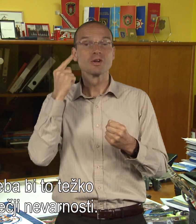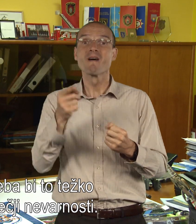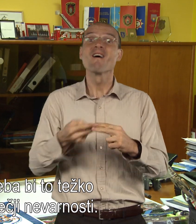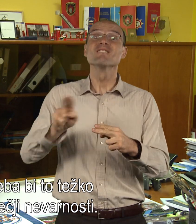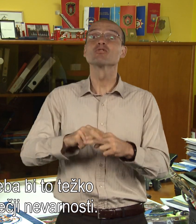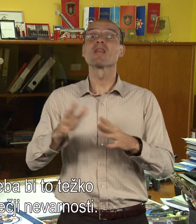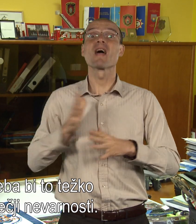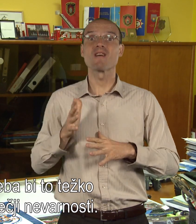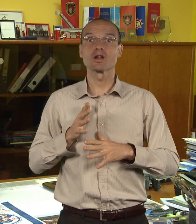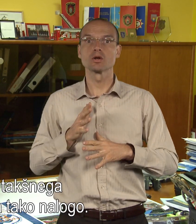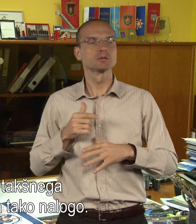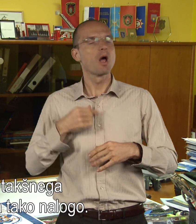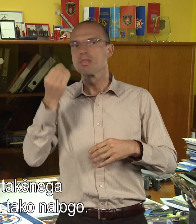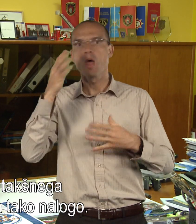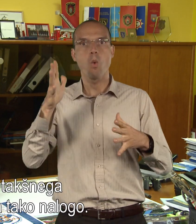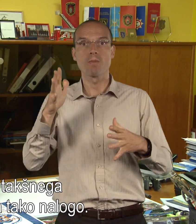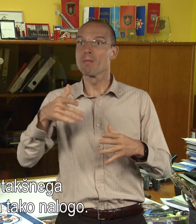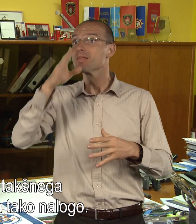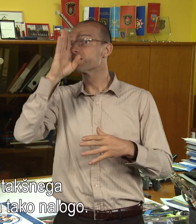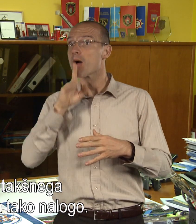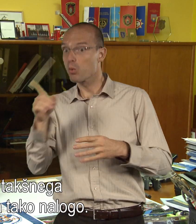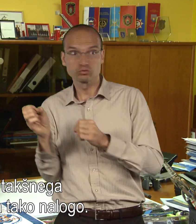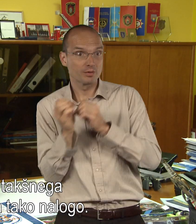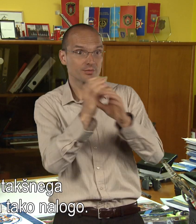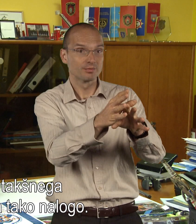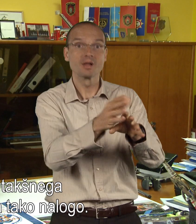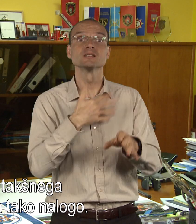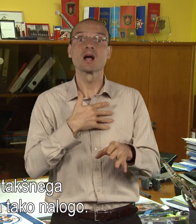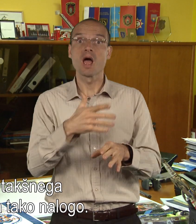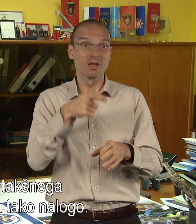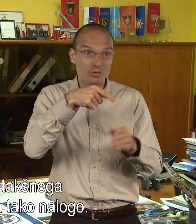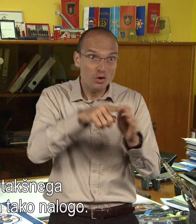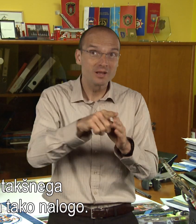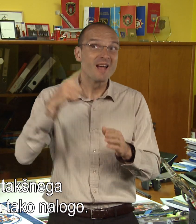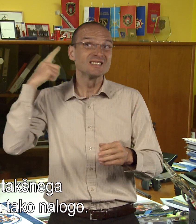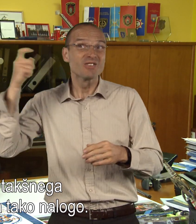večji nevarnosti in mi ne bi upali pravzaprav poslati takega človeka v